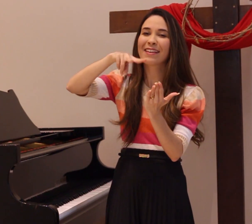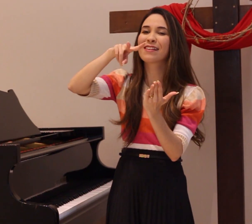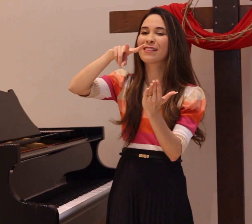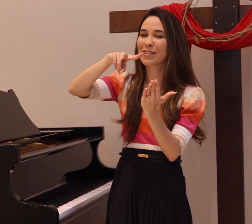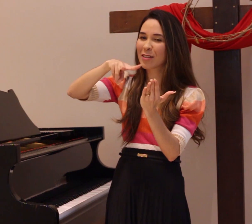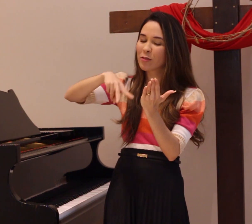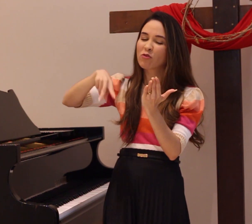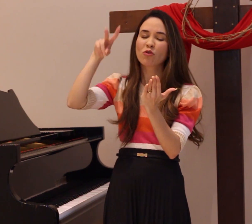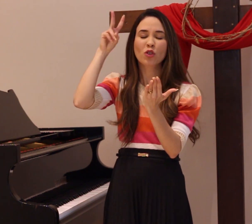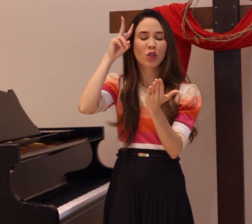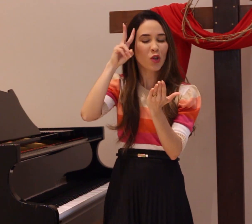tão triste,